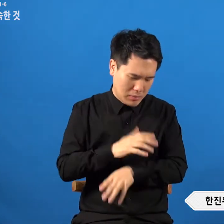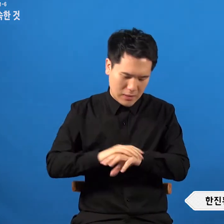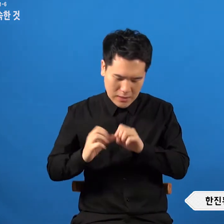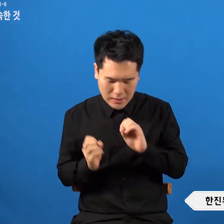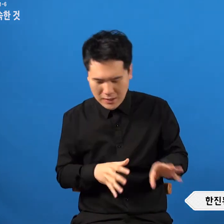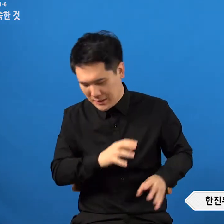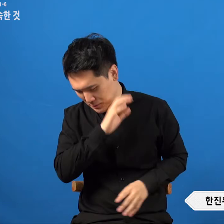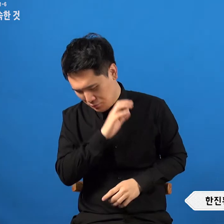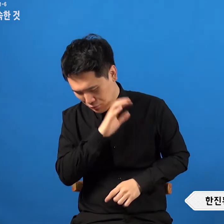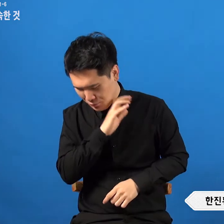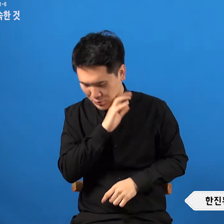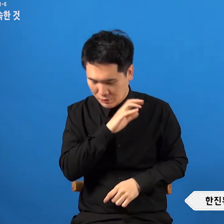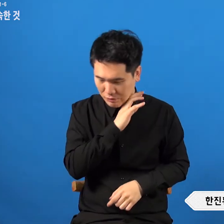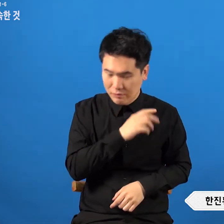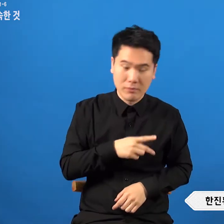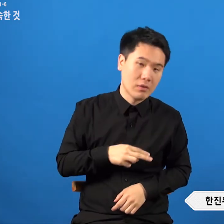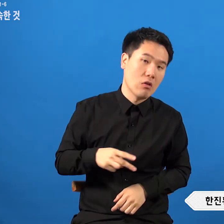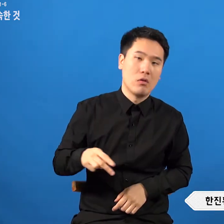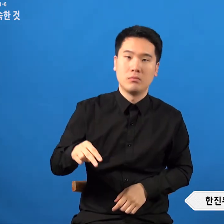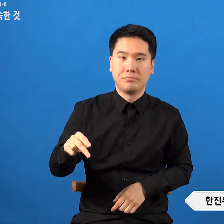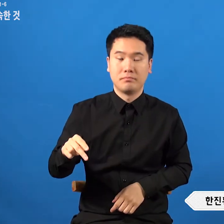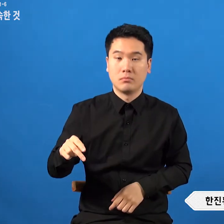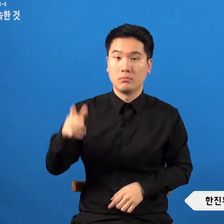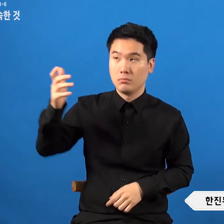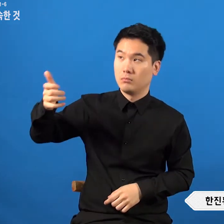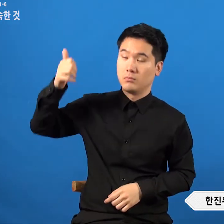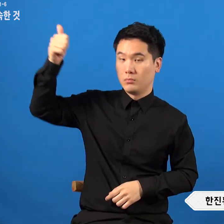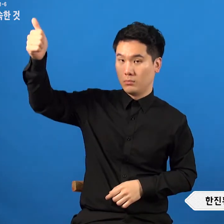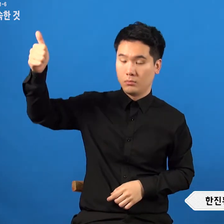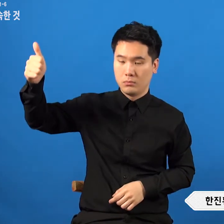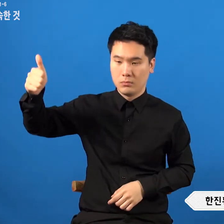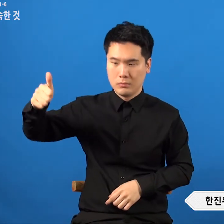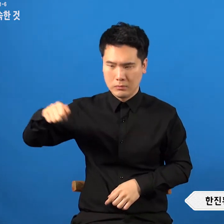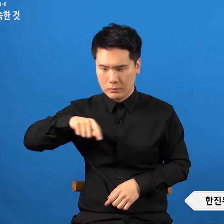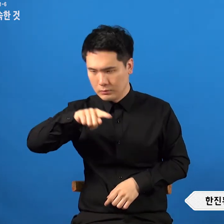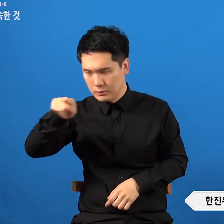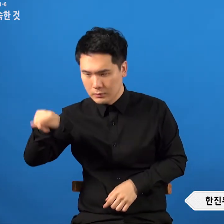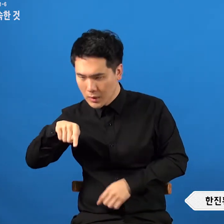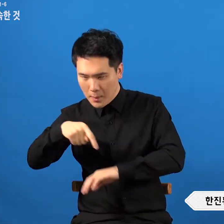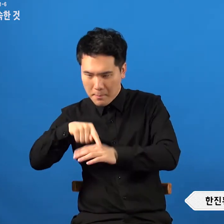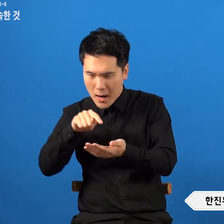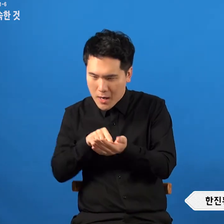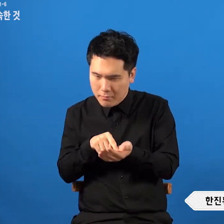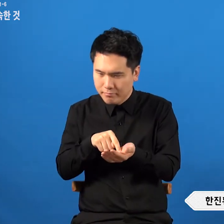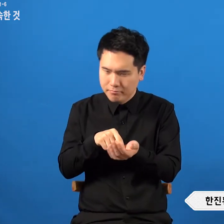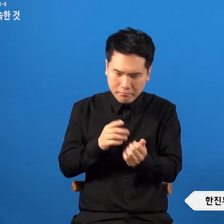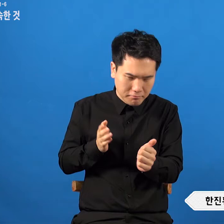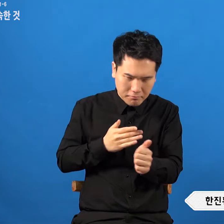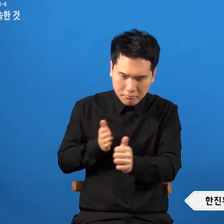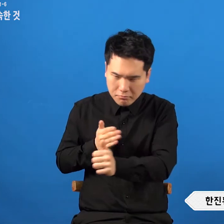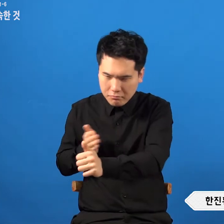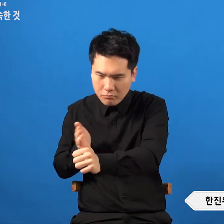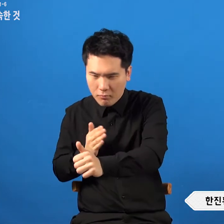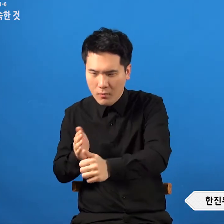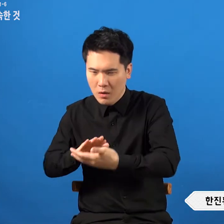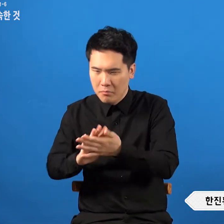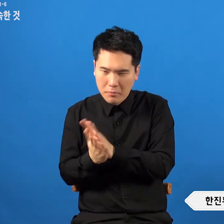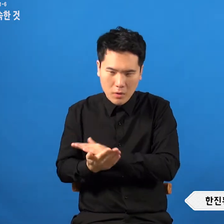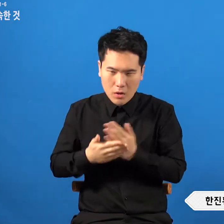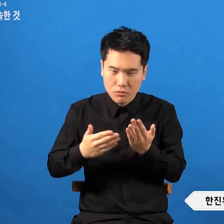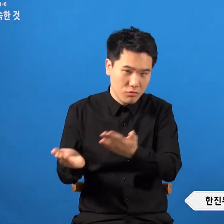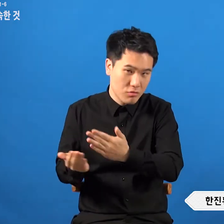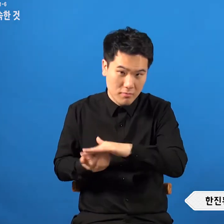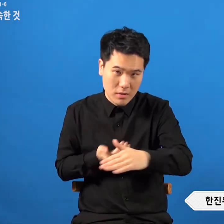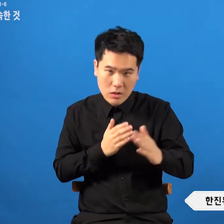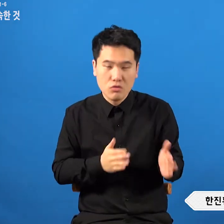투덜대면서 갔습니다. 그런데 하나님께서 다 그 사람들 마음을 움직이시고 준비시켜 놓고